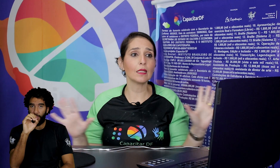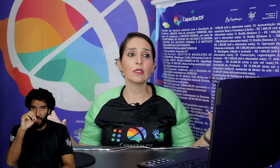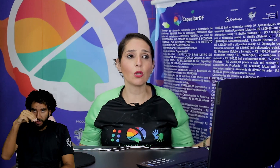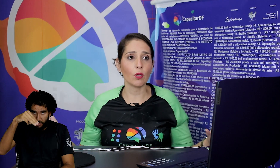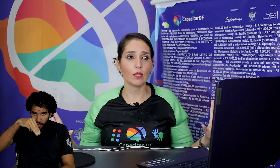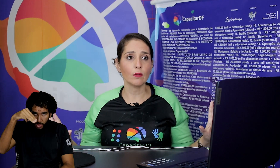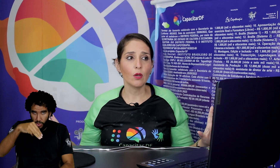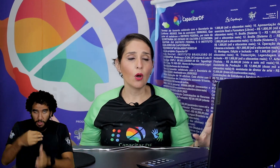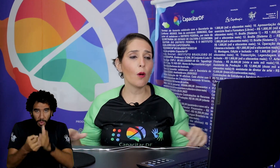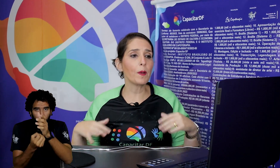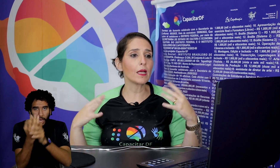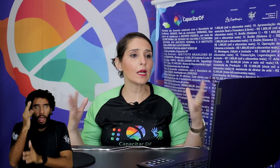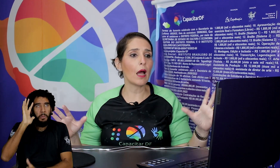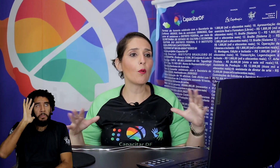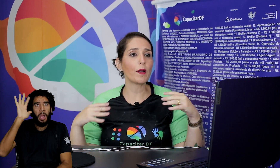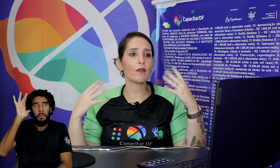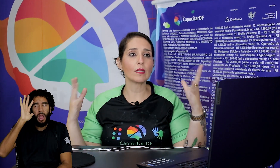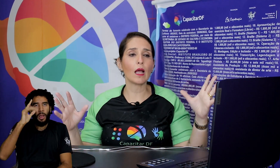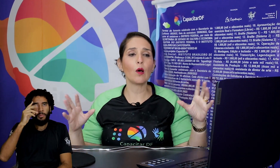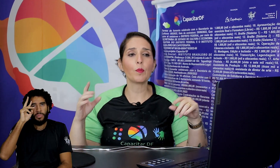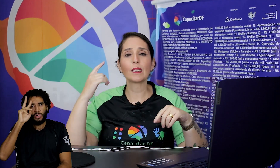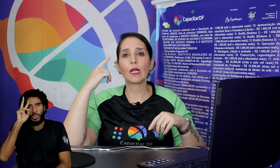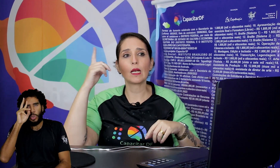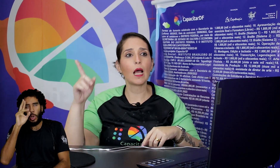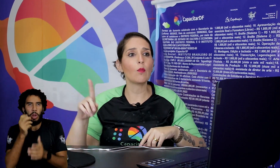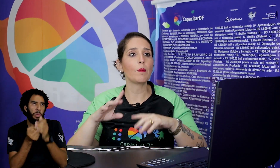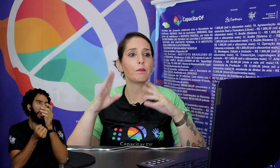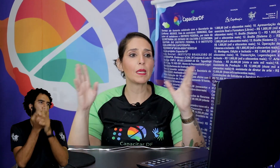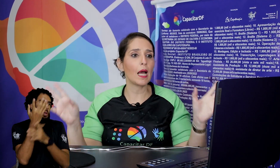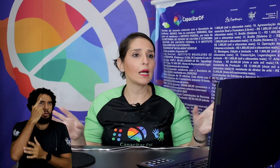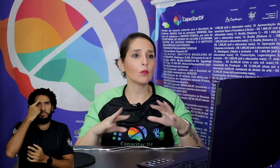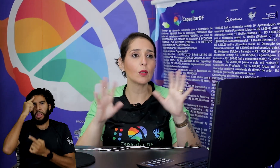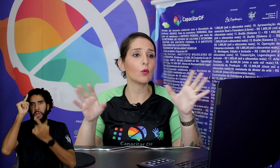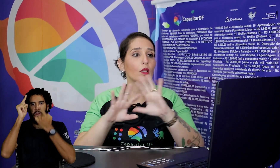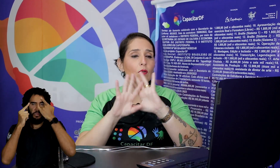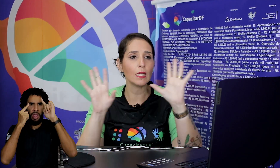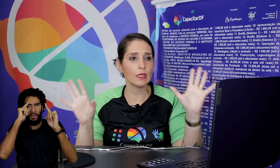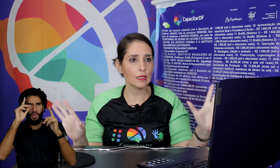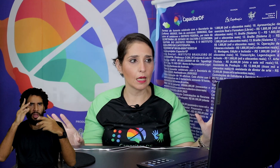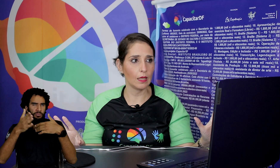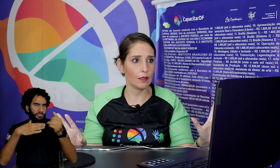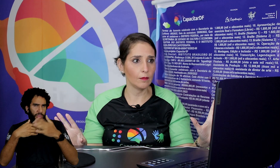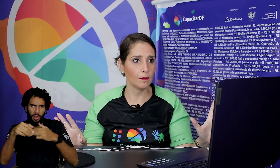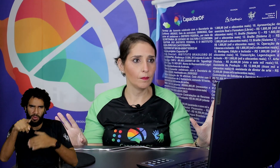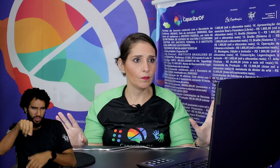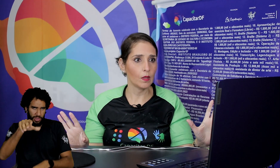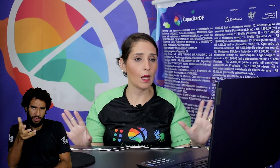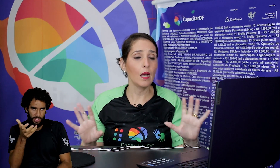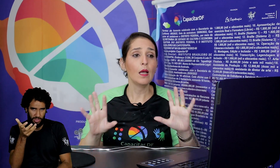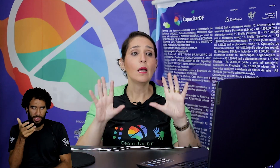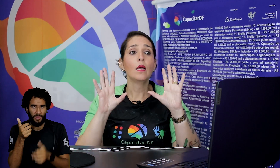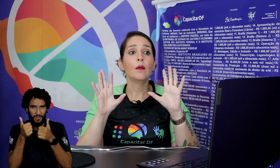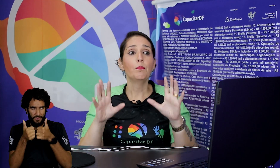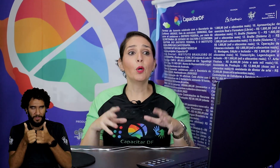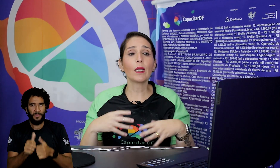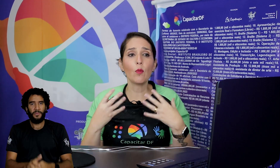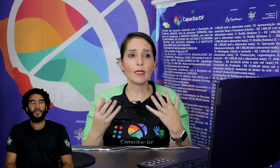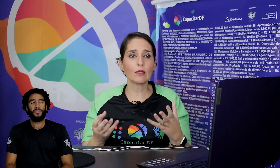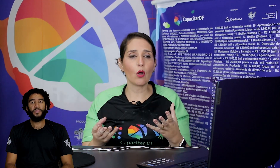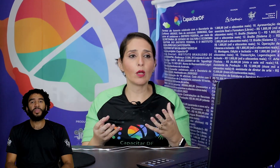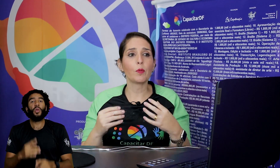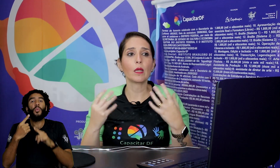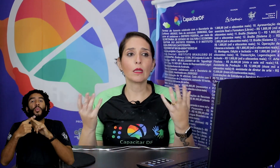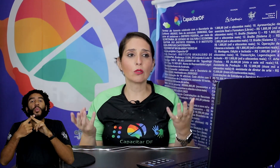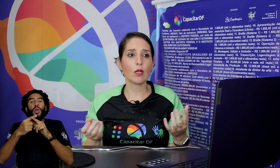criar essa história. Ou para criar, ou para inventar, ou para treinar uma piada, o que vocês quiserem. Tá? Por que